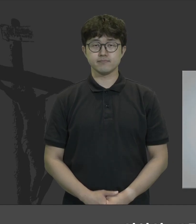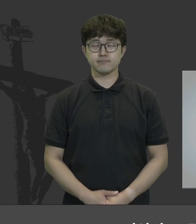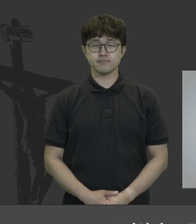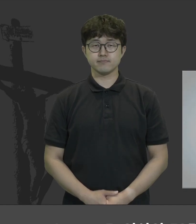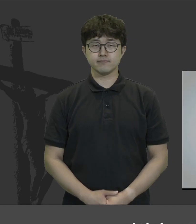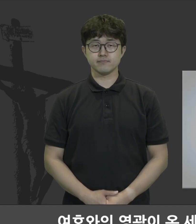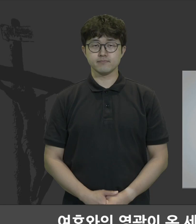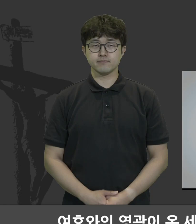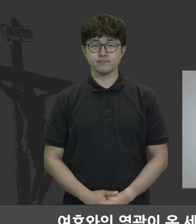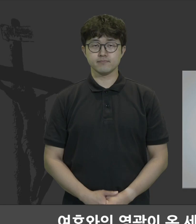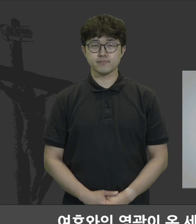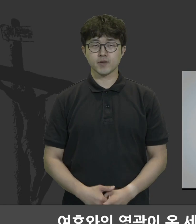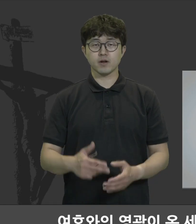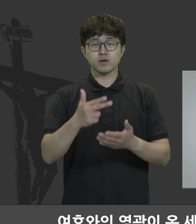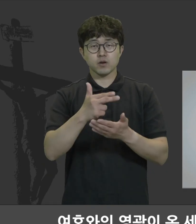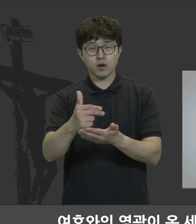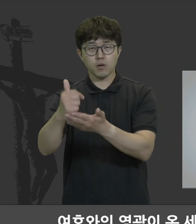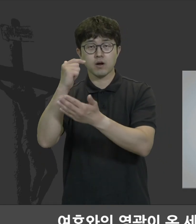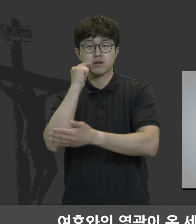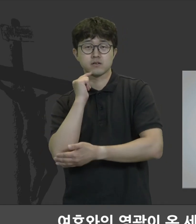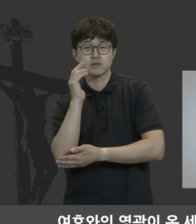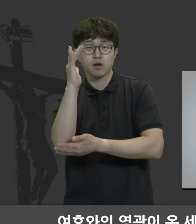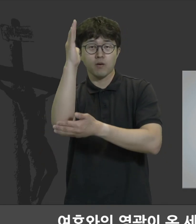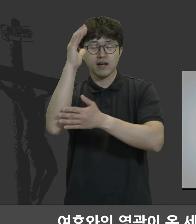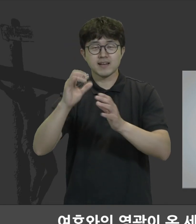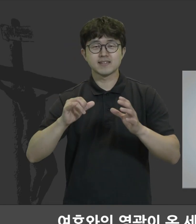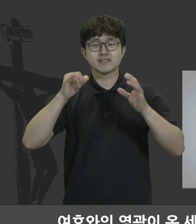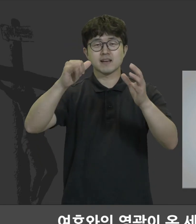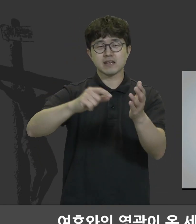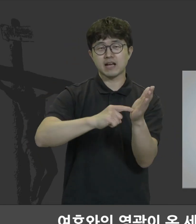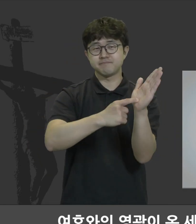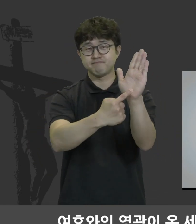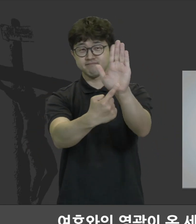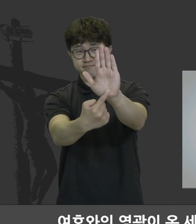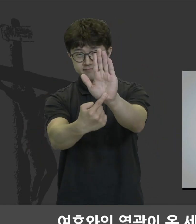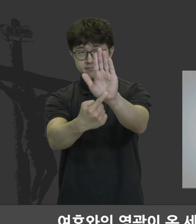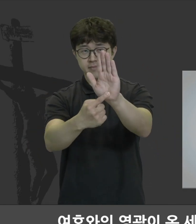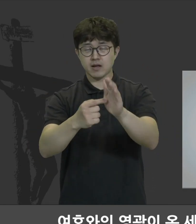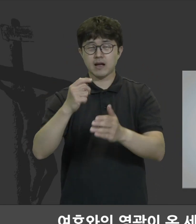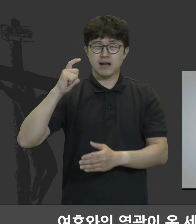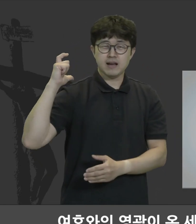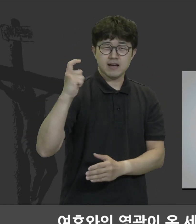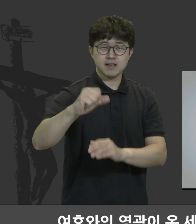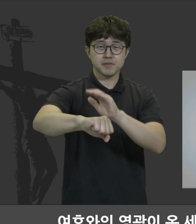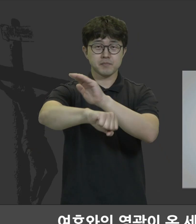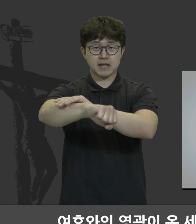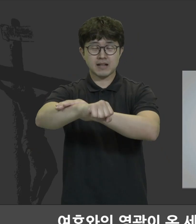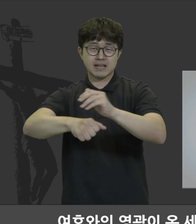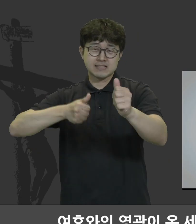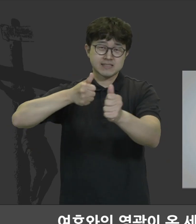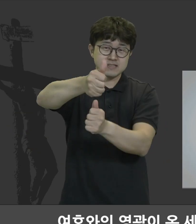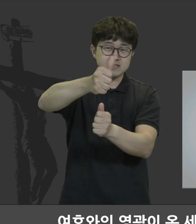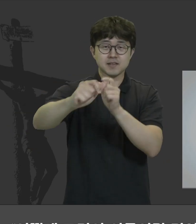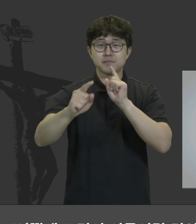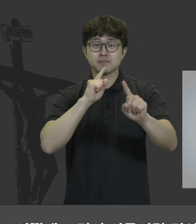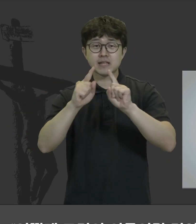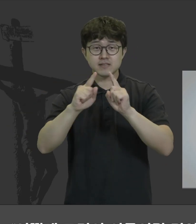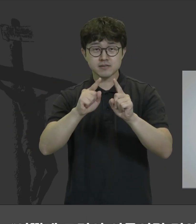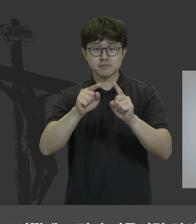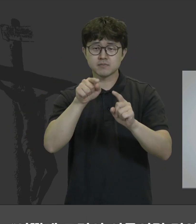여호와의 영광이 온 세상에 드러나고 여호와의 강한 팔이 승리를 이루실 것이라는 말씀 앞에 우리는 어떻게